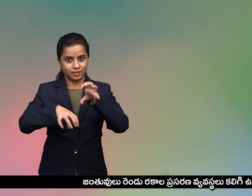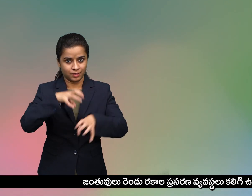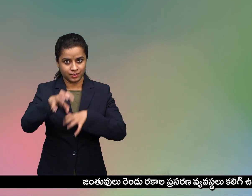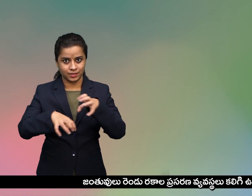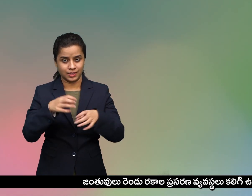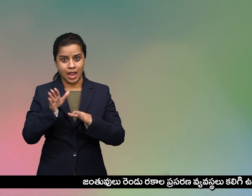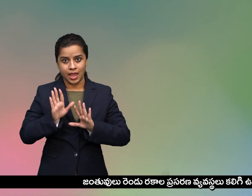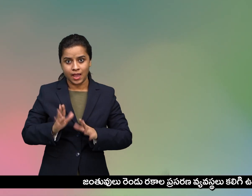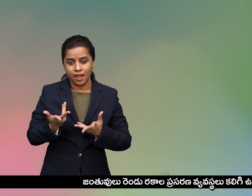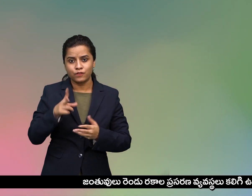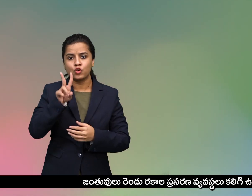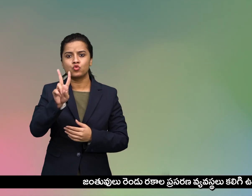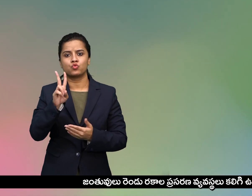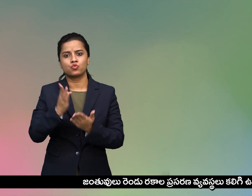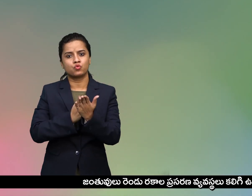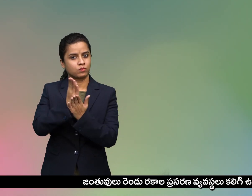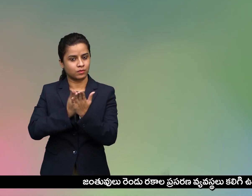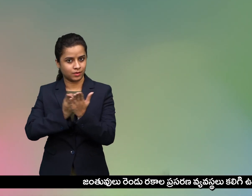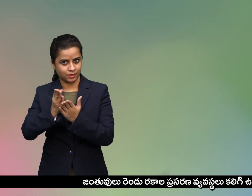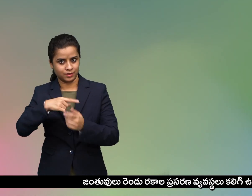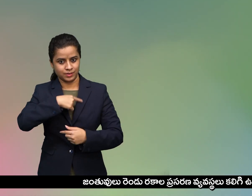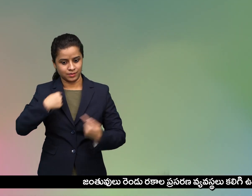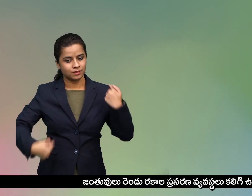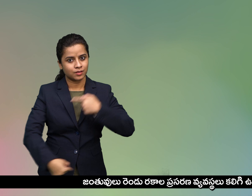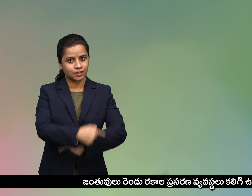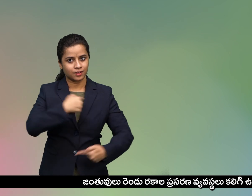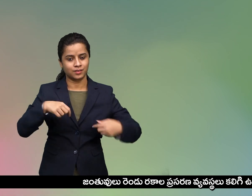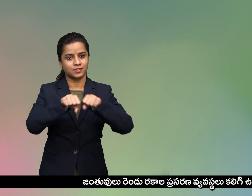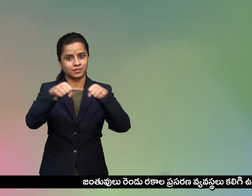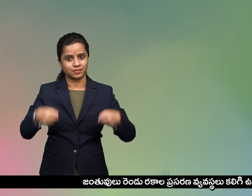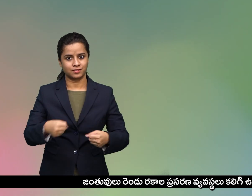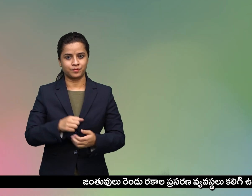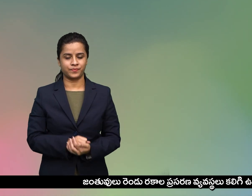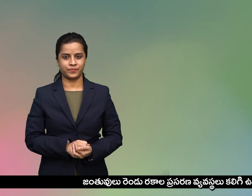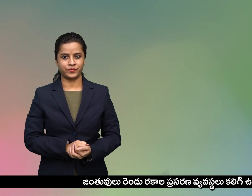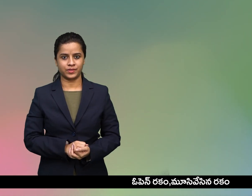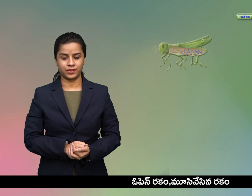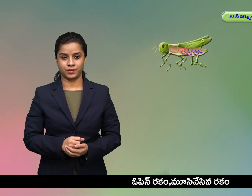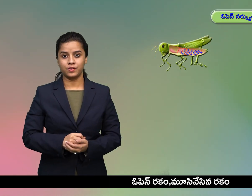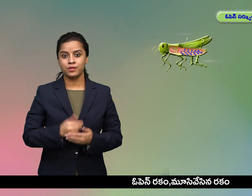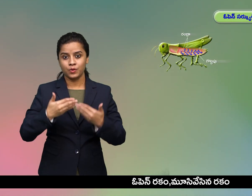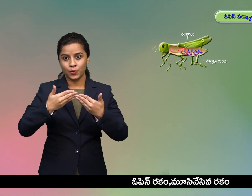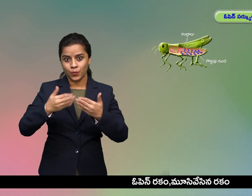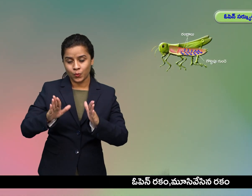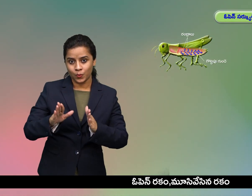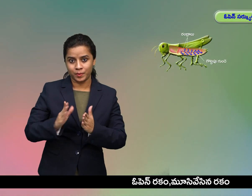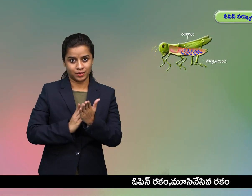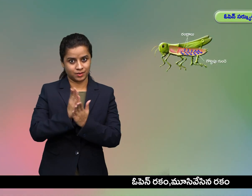జంతువులు 2 రకాల ప్రసరణ వ్యవస్థలు కలిగి ఉంటాయి. ఓపెన్ రకం,